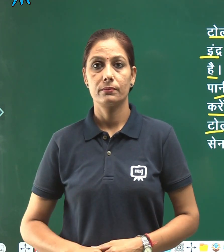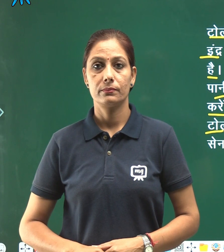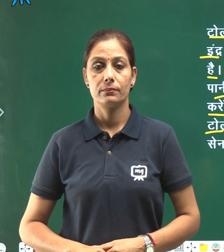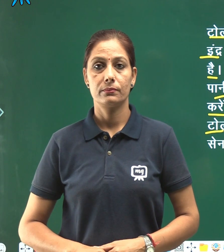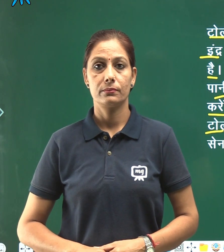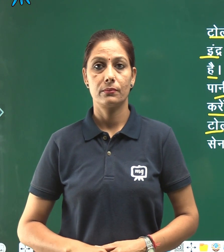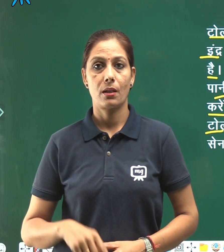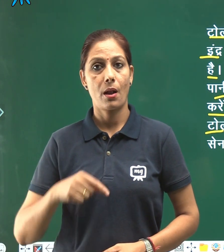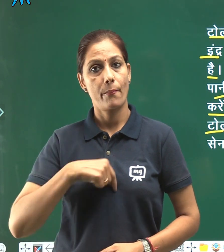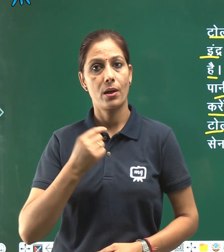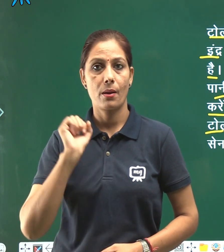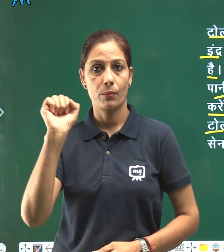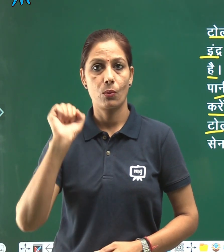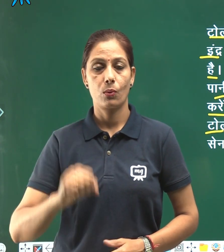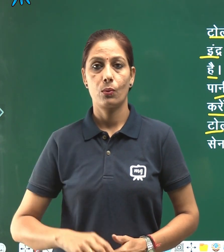अपने आप को